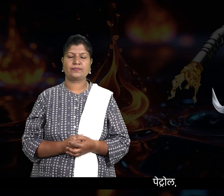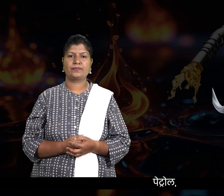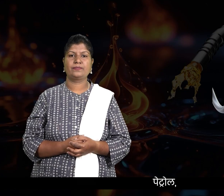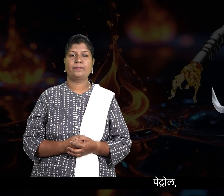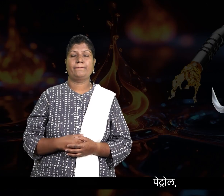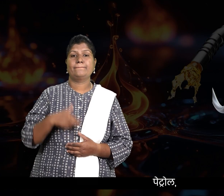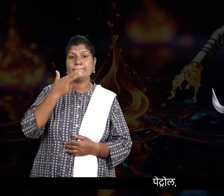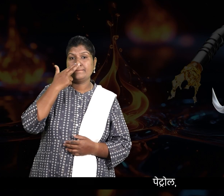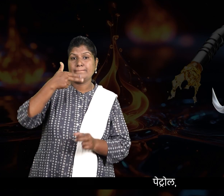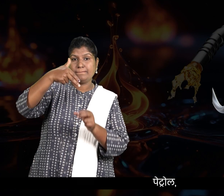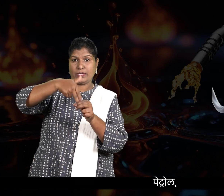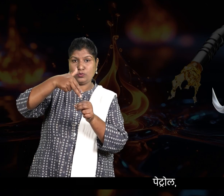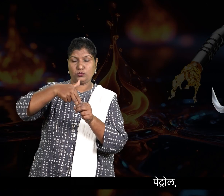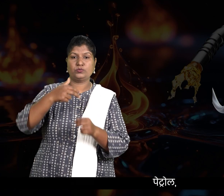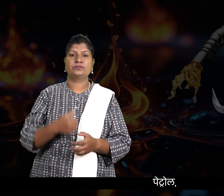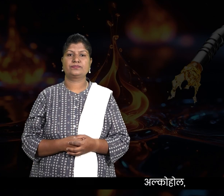पेट्रोल,